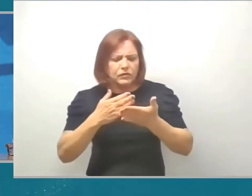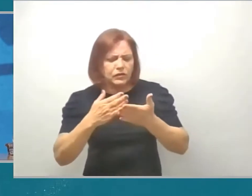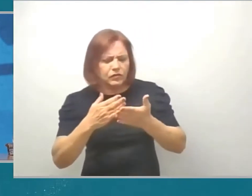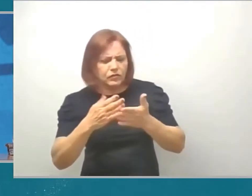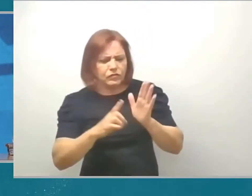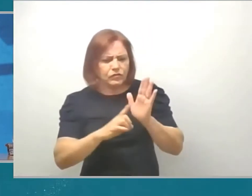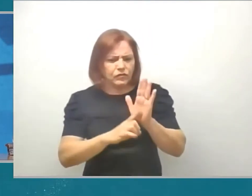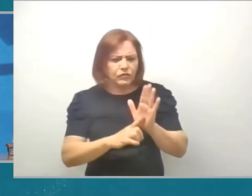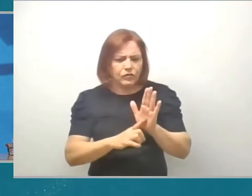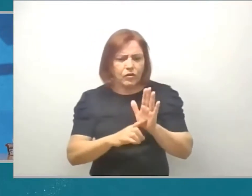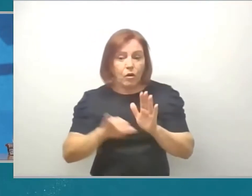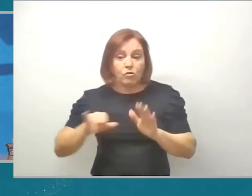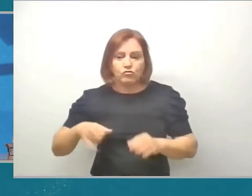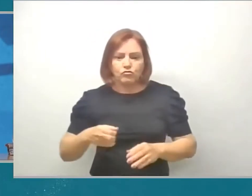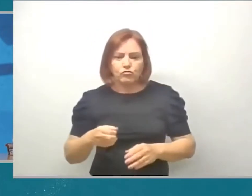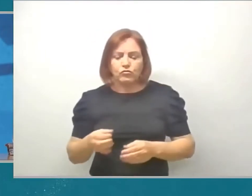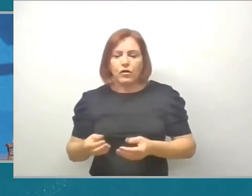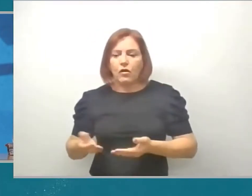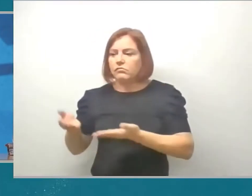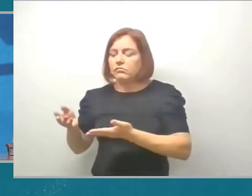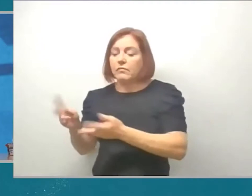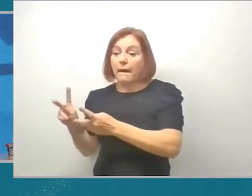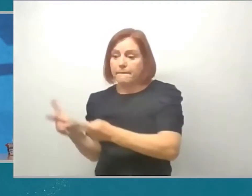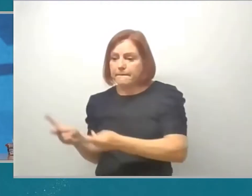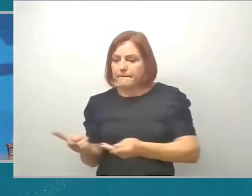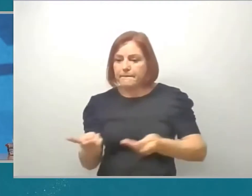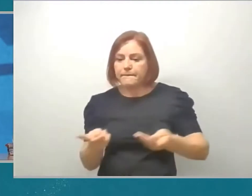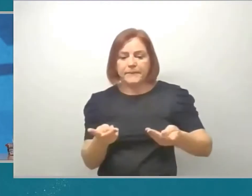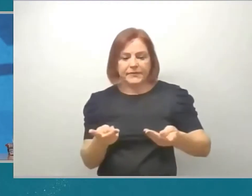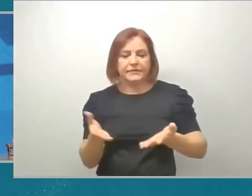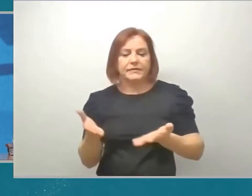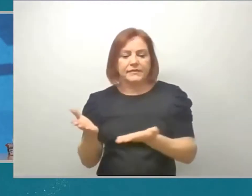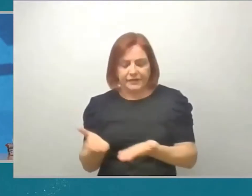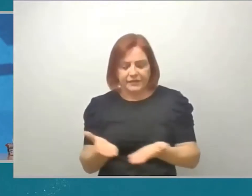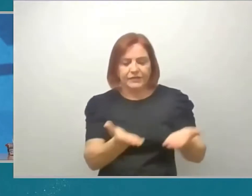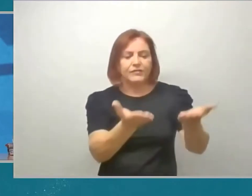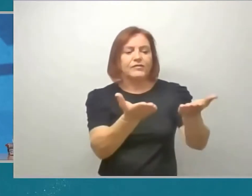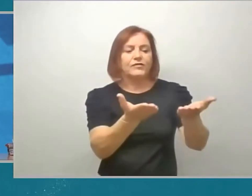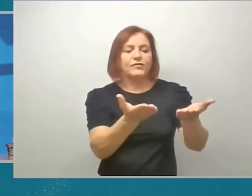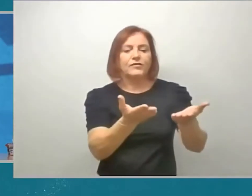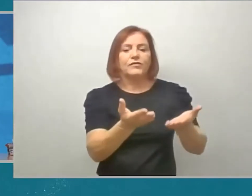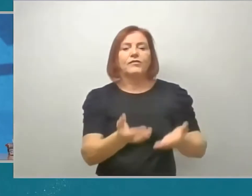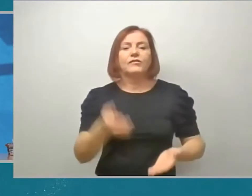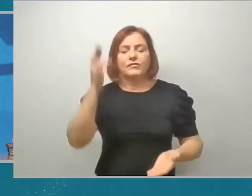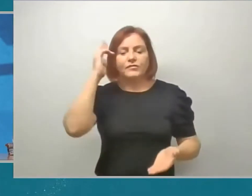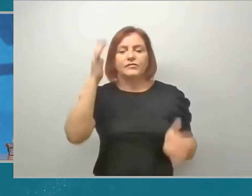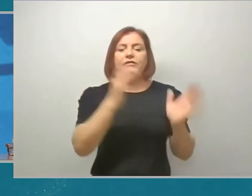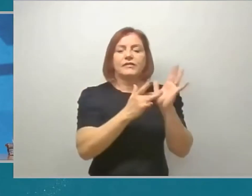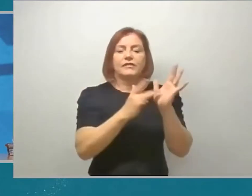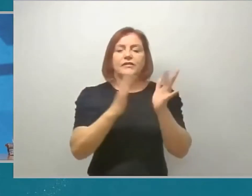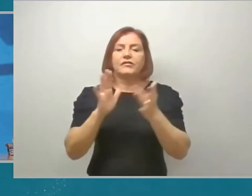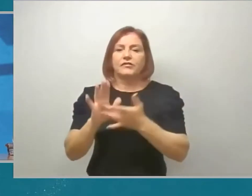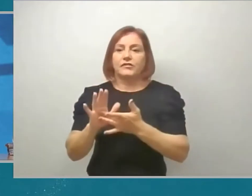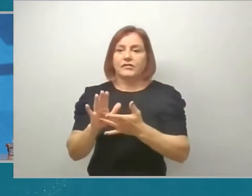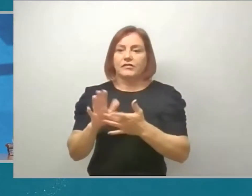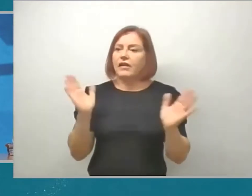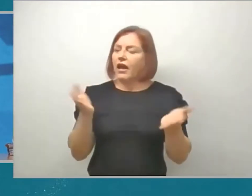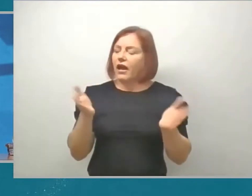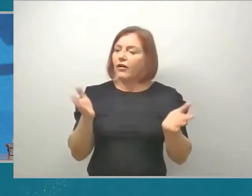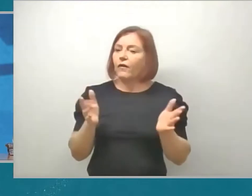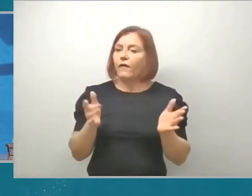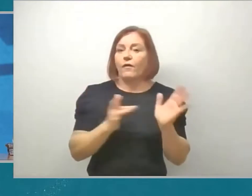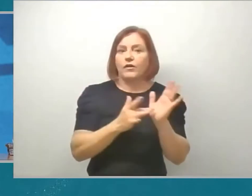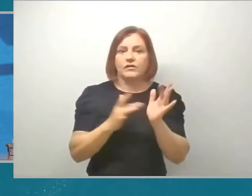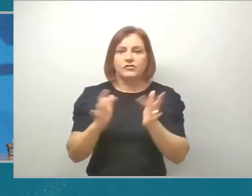Jesus. Agora o Senhor Jesus já é uma realidade. Então João Batista deveria então